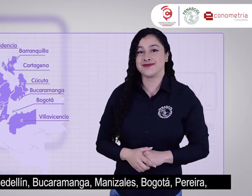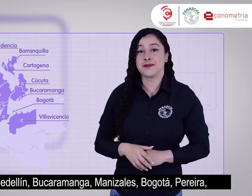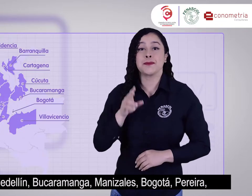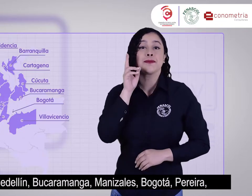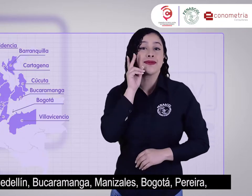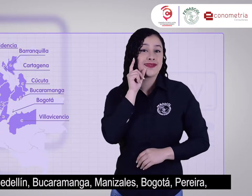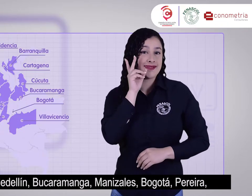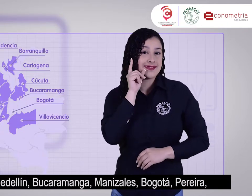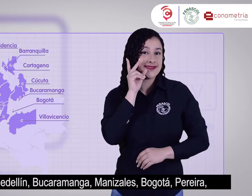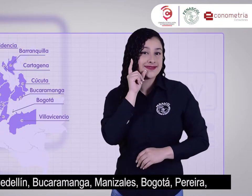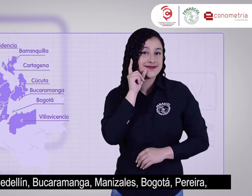Pereira